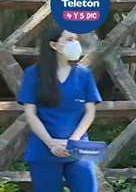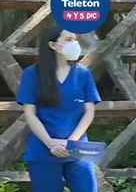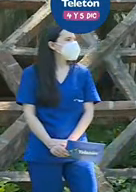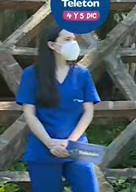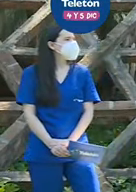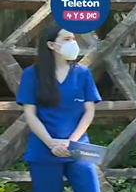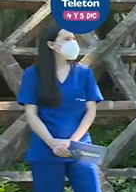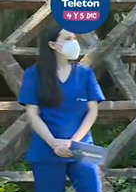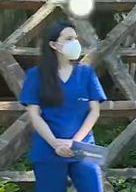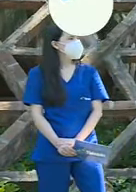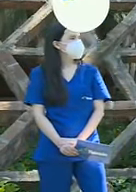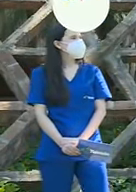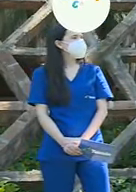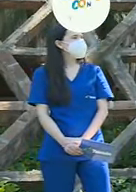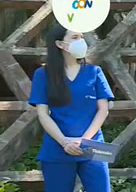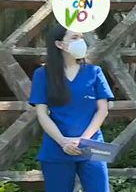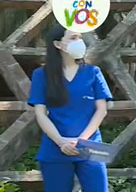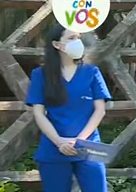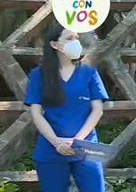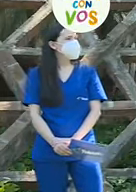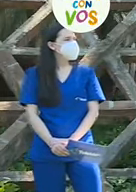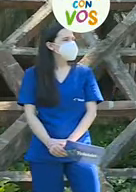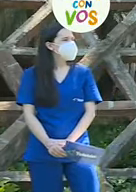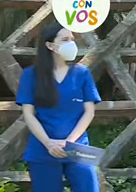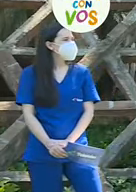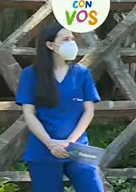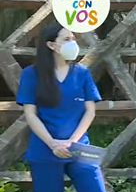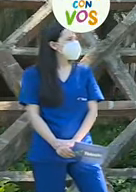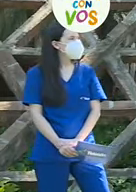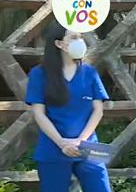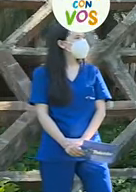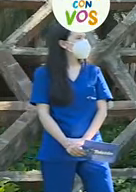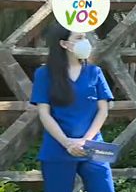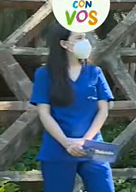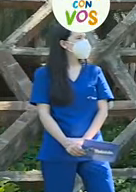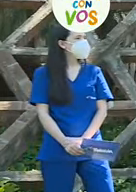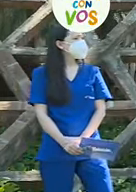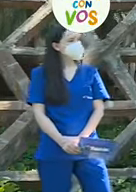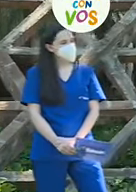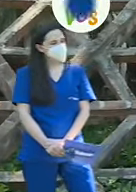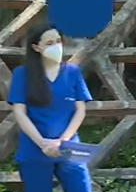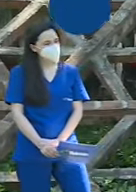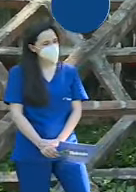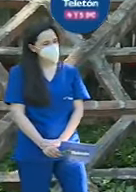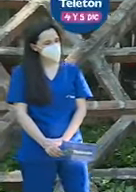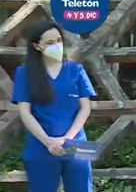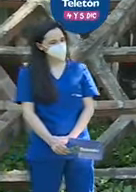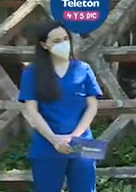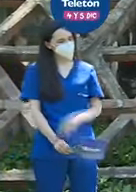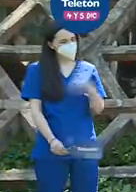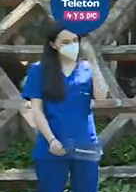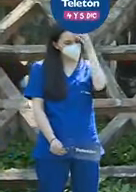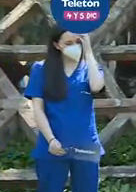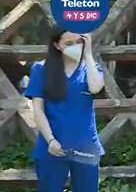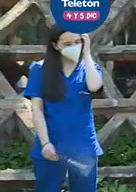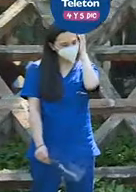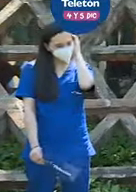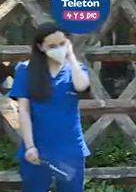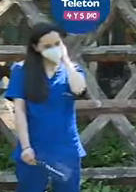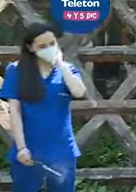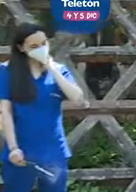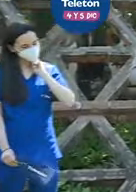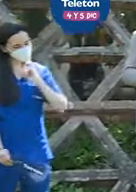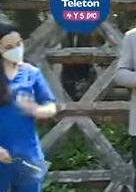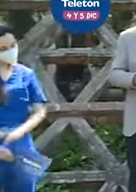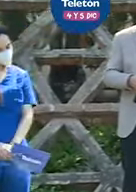Exactamente, en esta oportunidad va a ser una transmisión que va a estar a disposición de toda la gente en todos los canales. Agradecemos una vez más a todos los medios